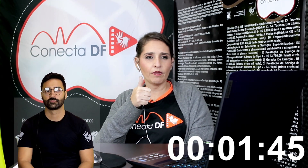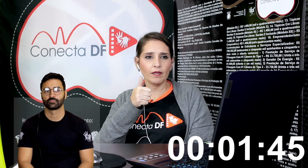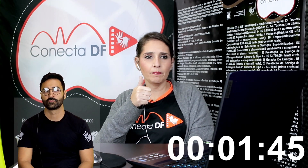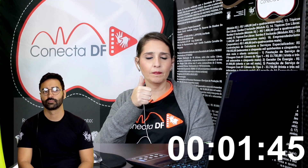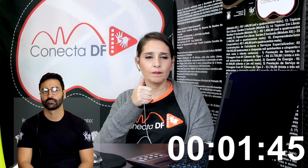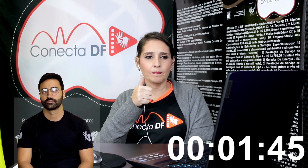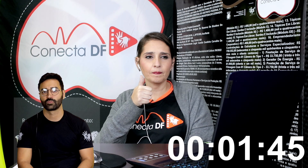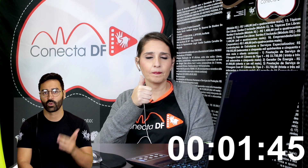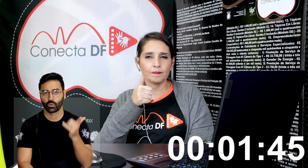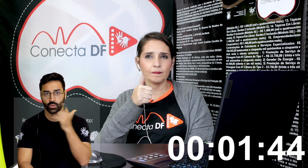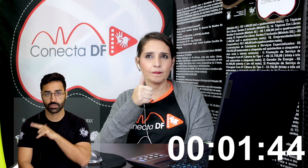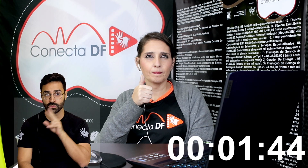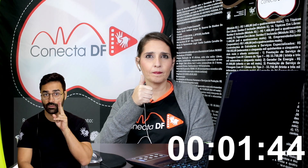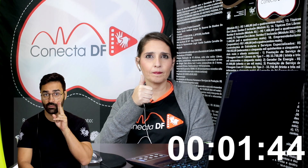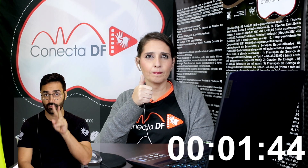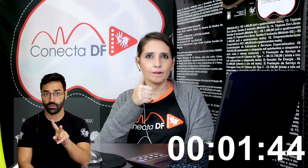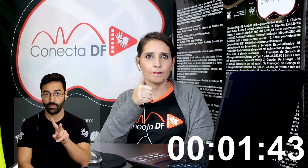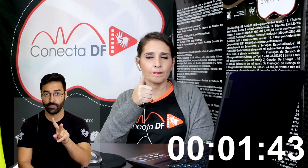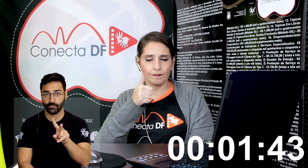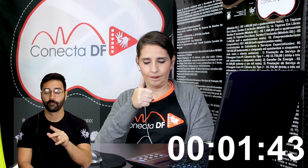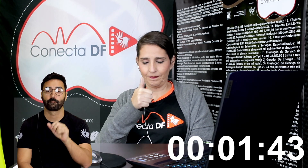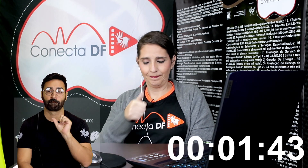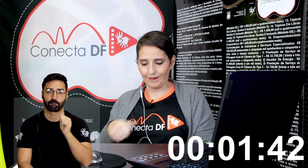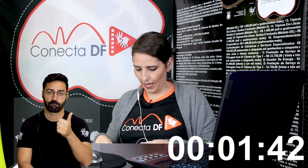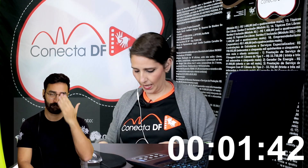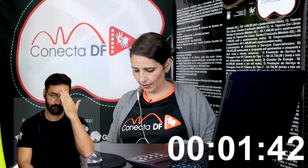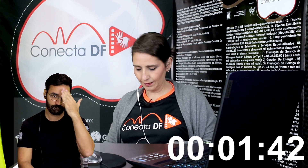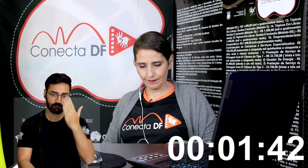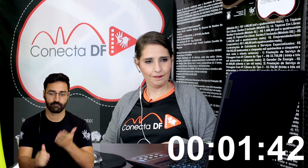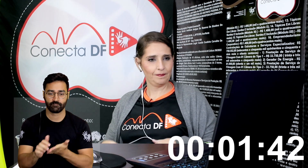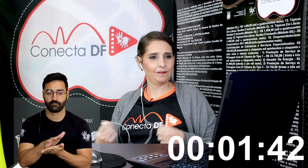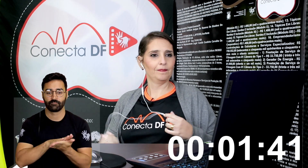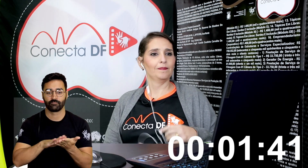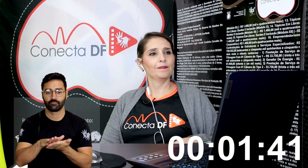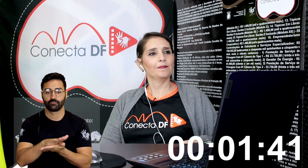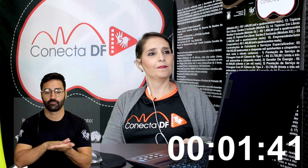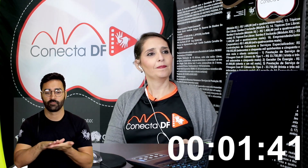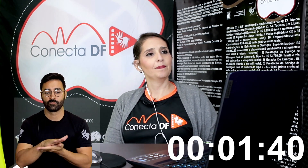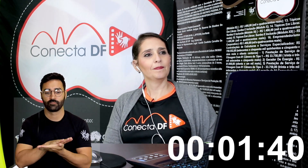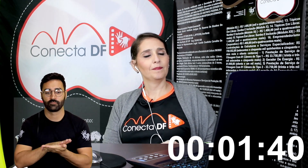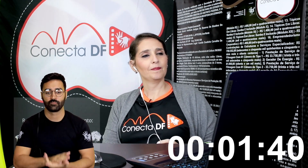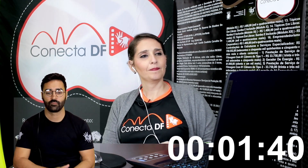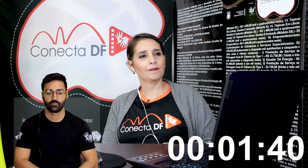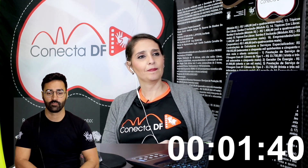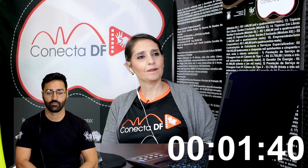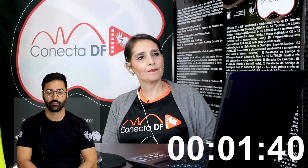Deu para ver? Deu, obrigada. Nada.